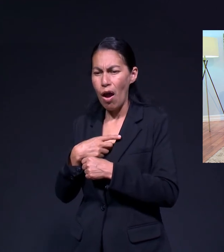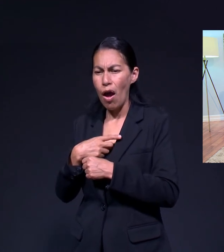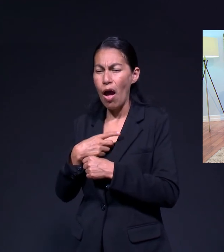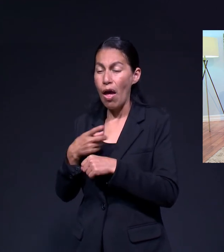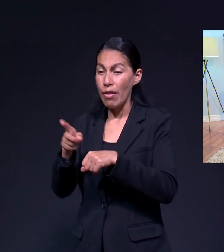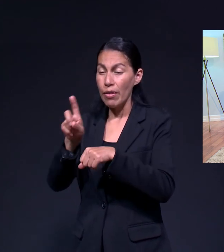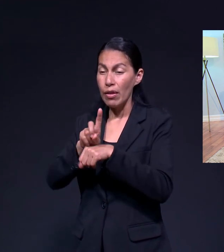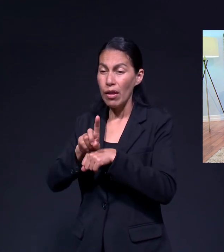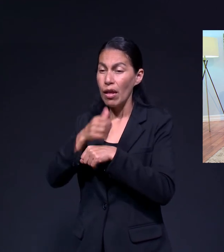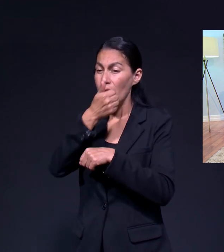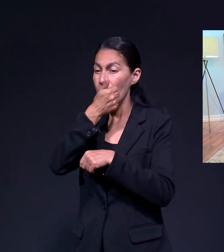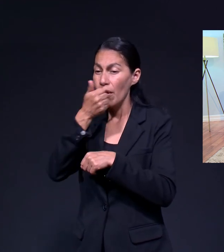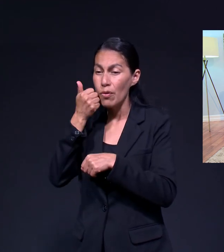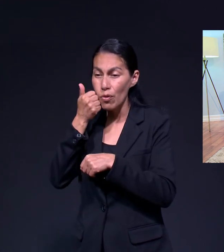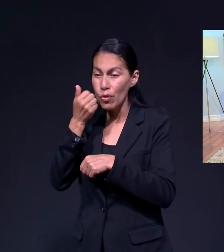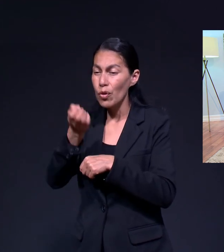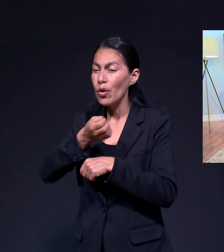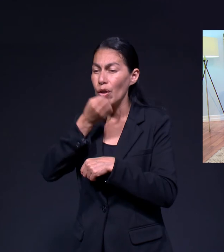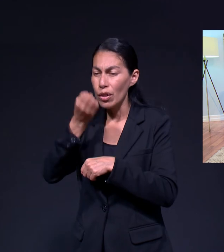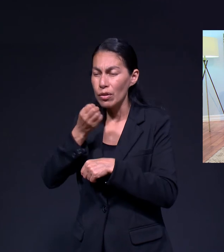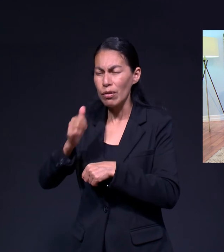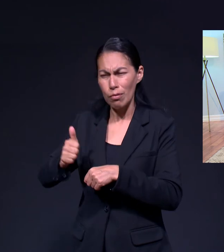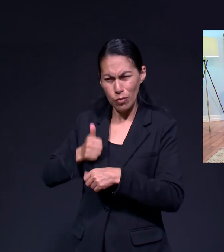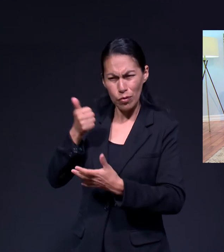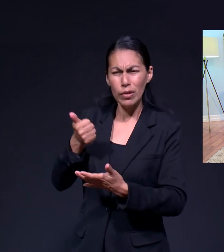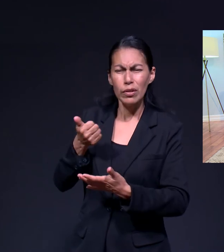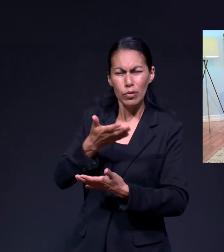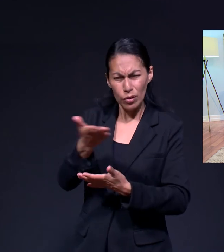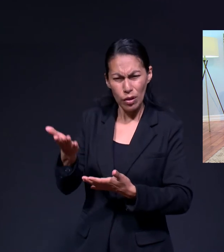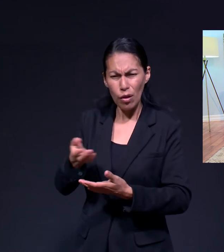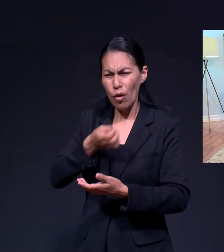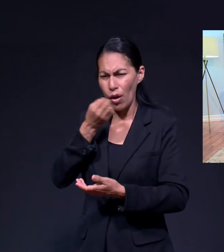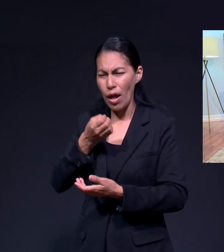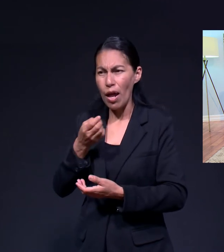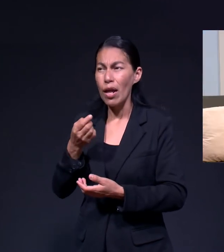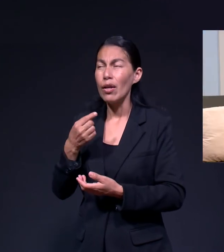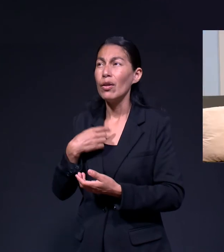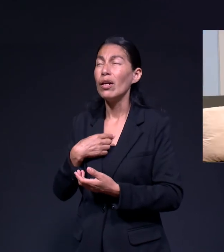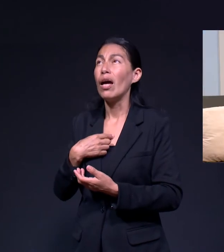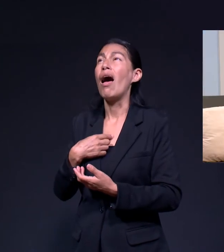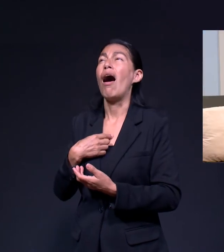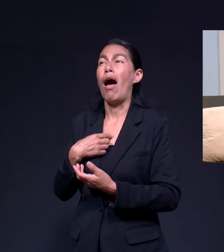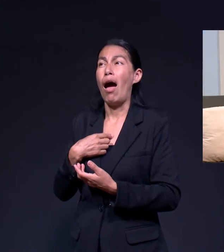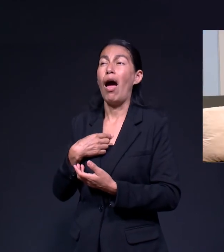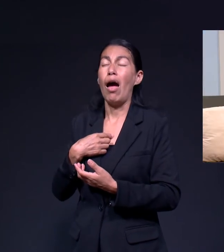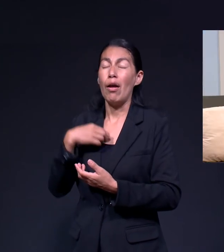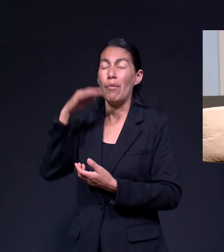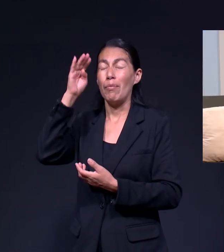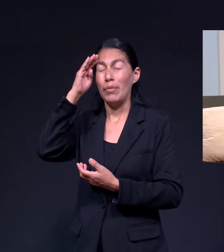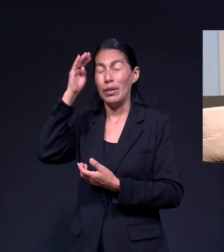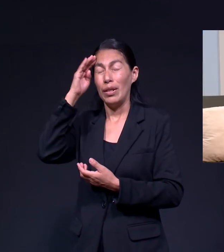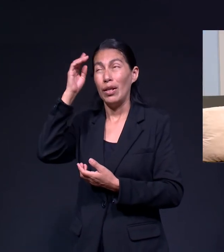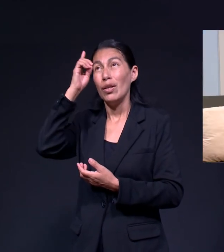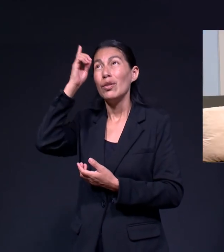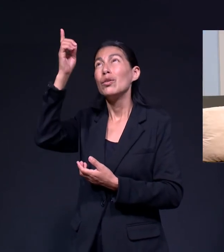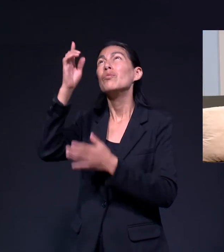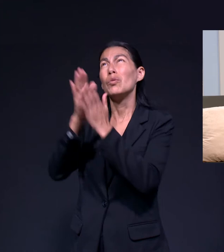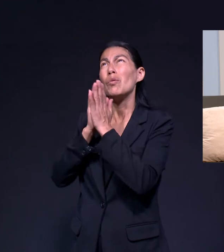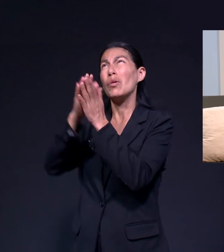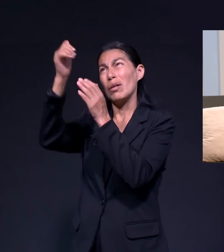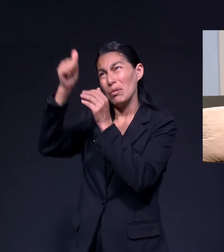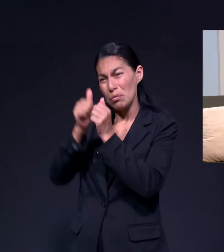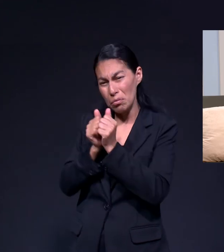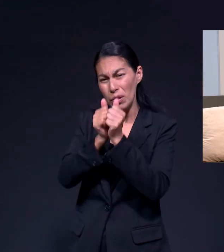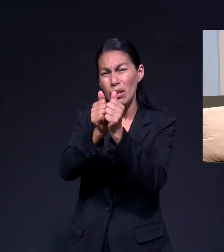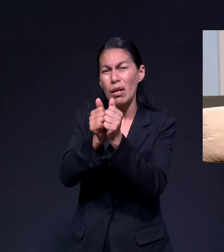aprovechamos el día de ayuno y oración que se iba a dar aquí en la uni en inglés ese día yo participé y dije no pues quiero que